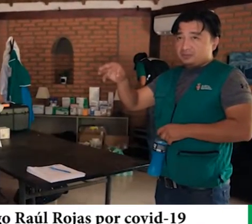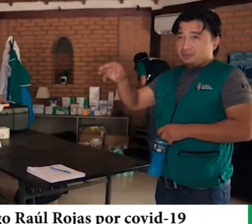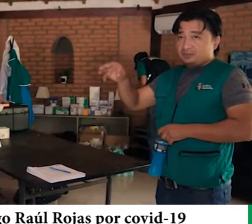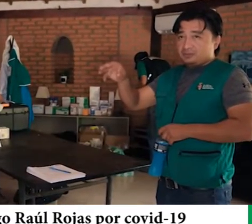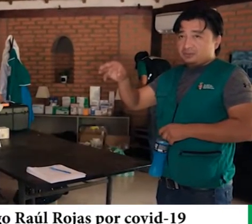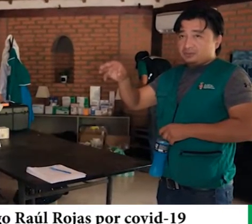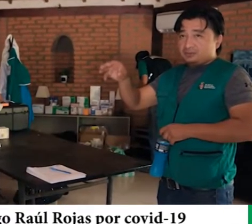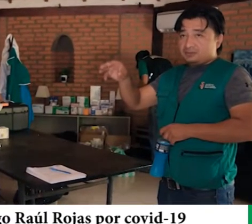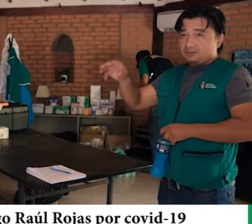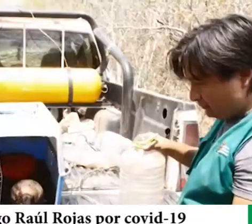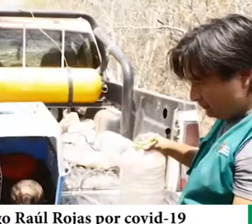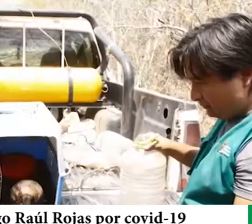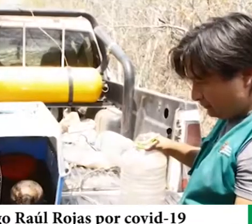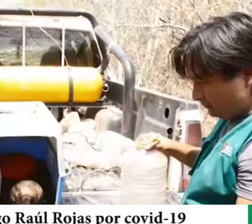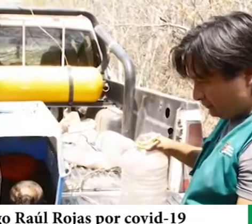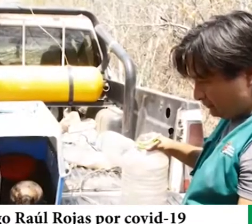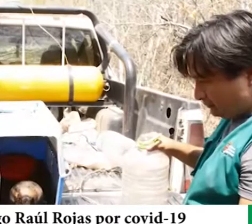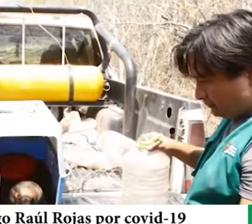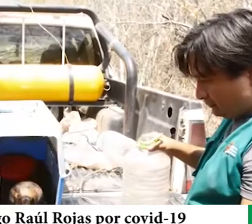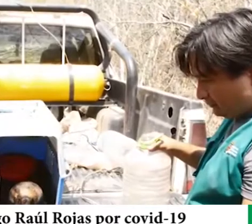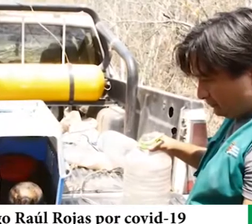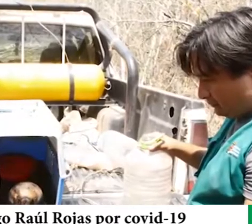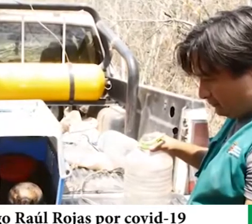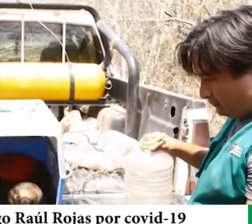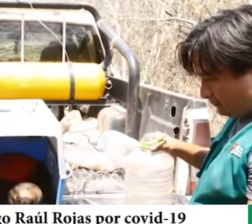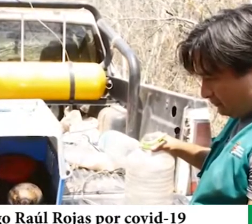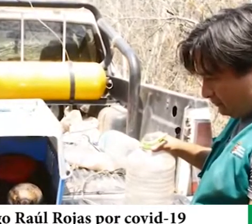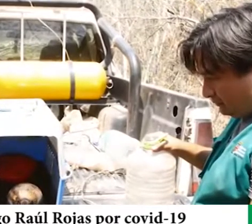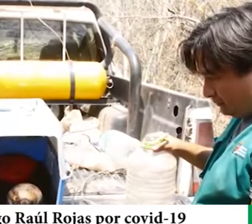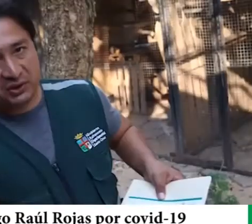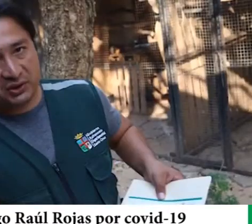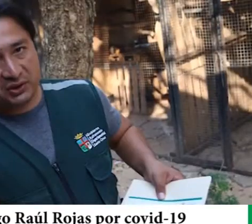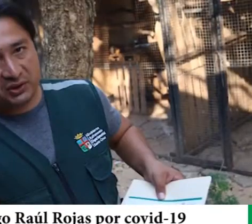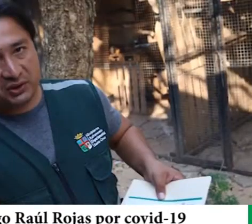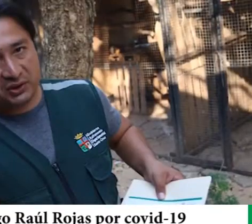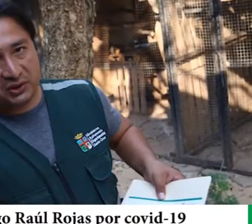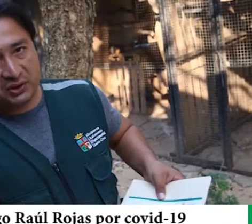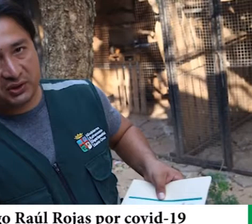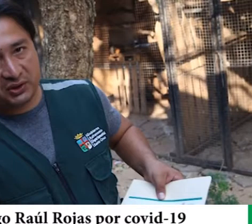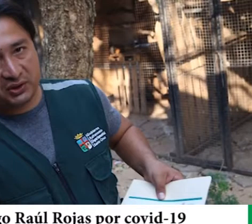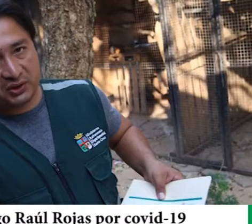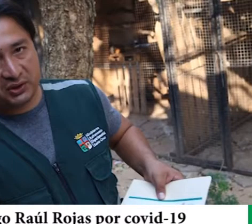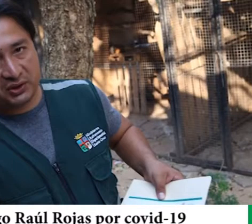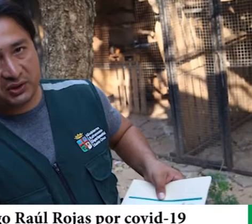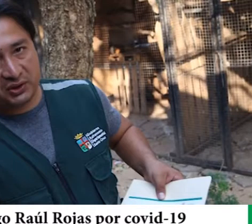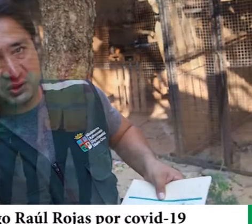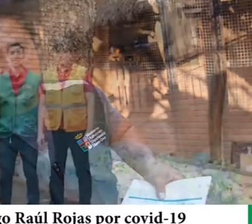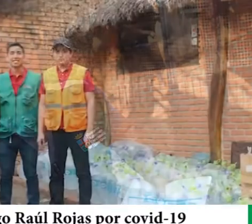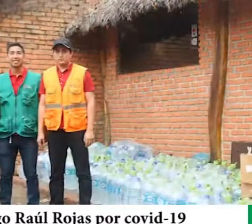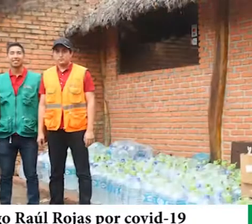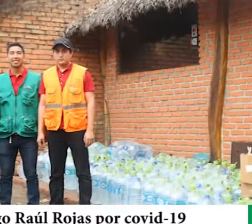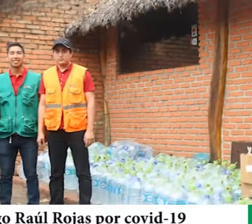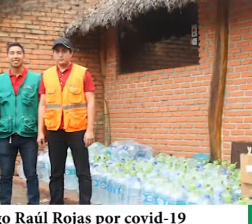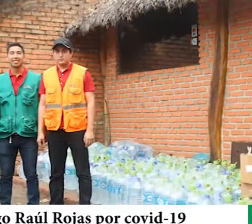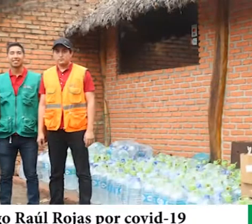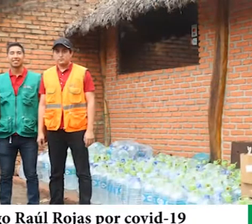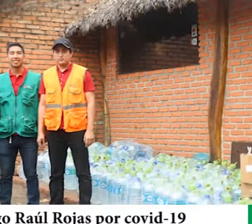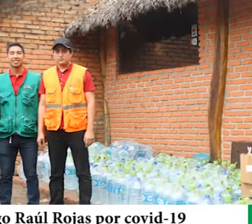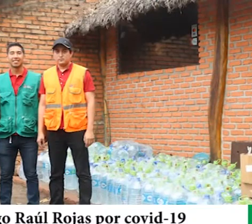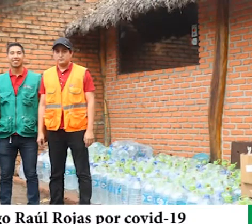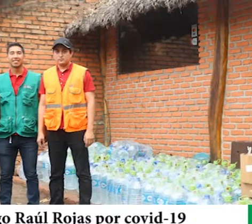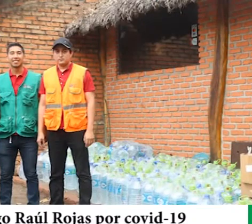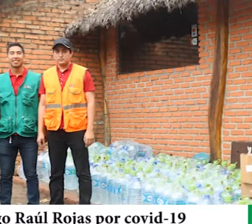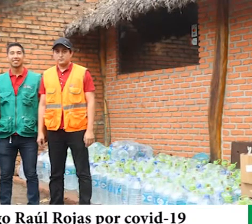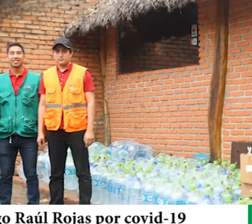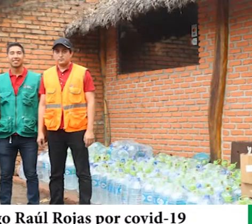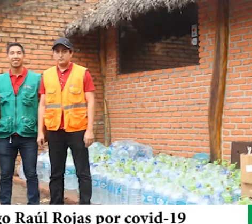incendios forestales el año pasado, yo en Roboré lo vi a este hombre extraordinario, con un perfil bajo, con una